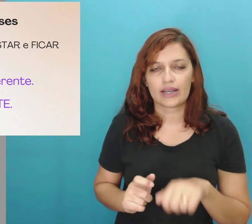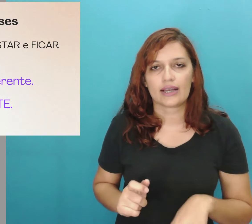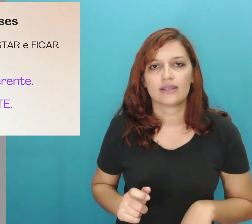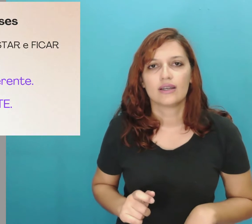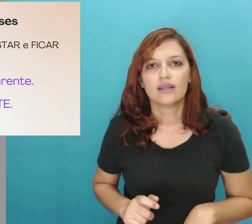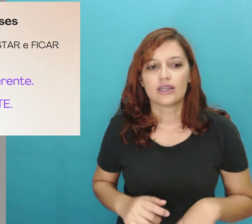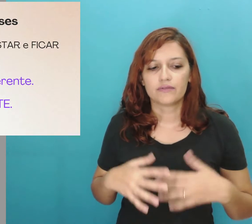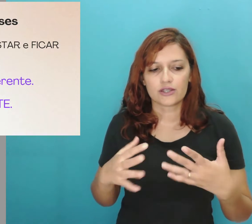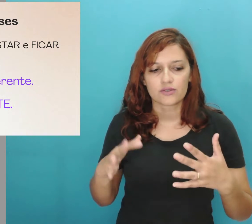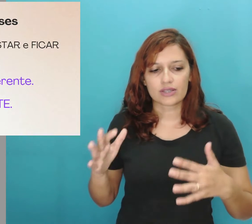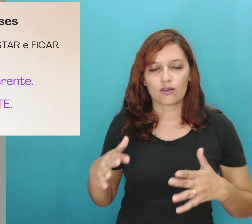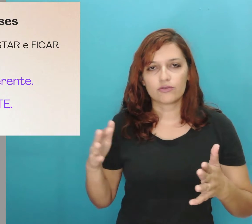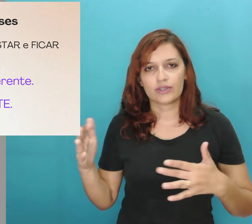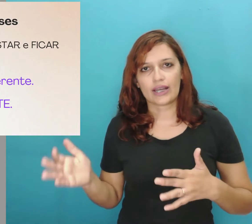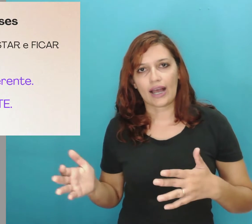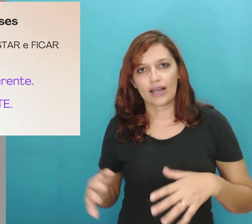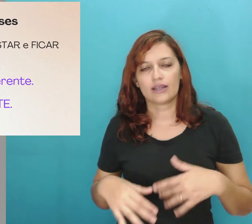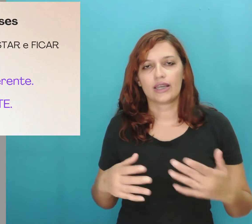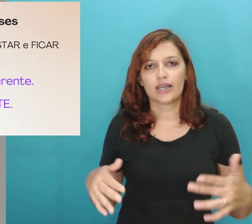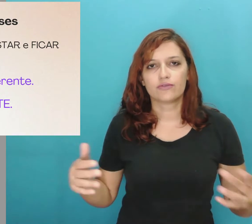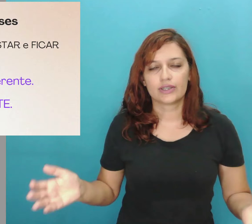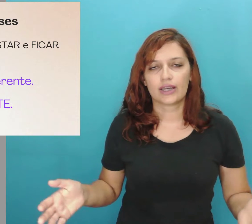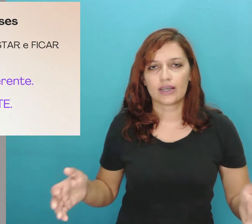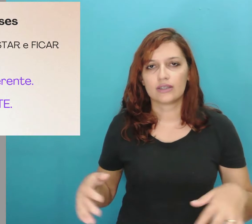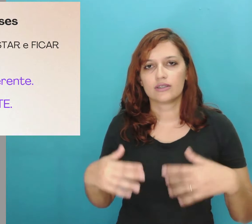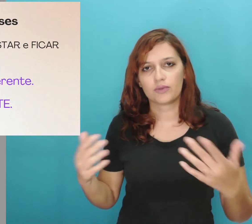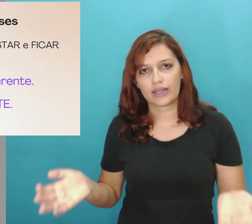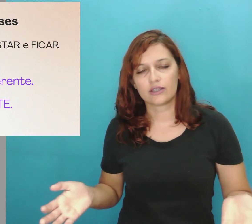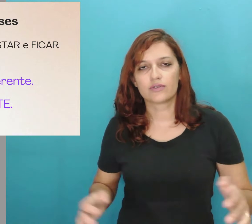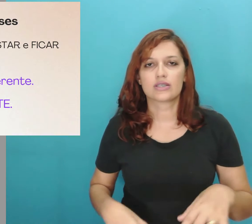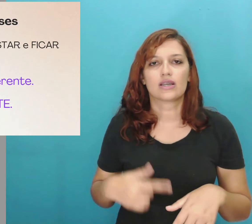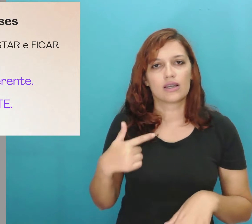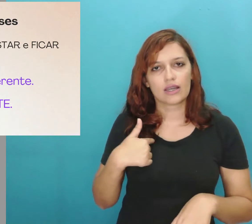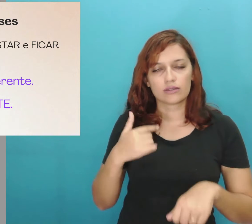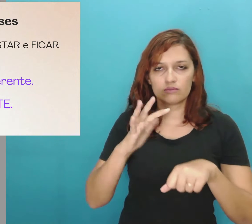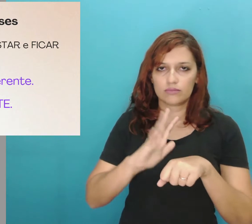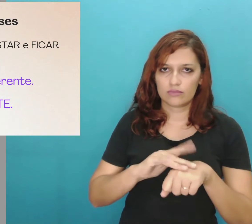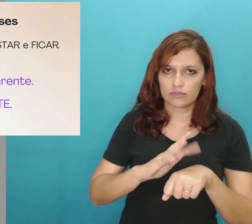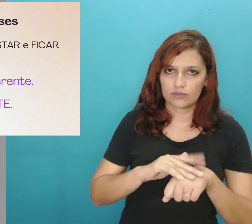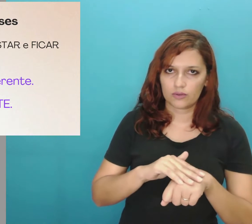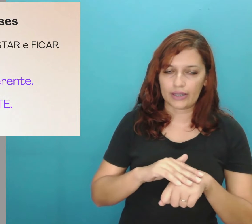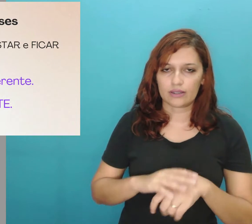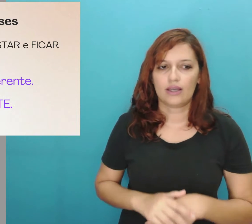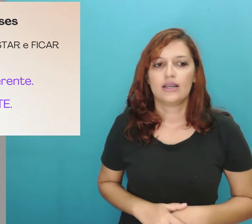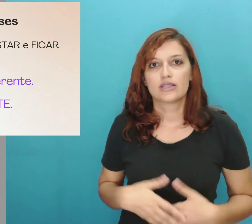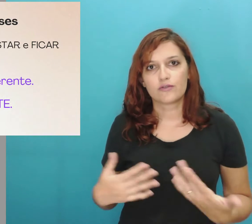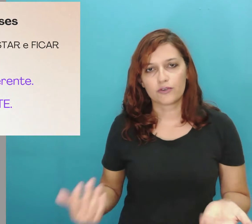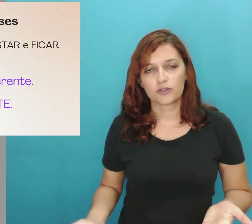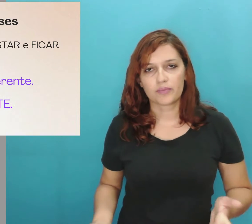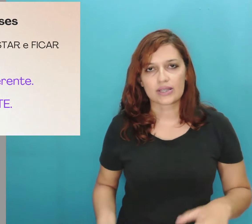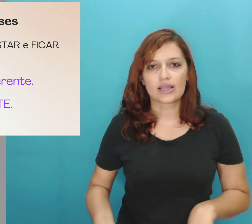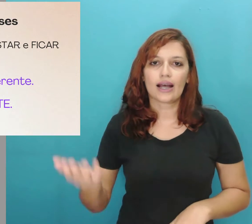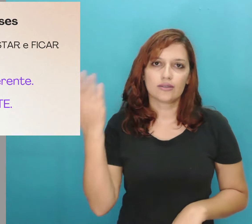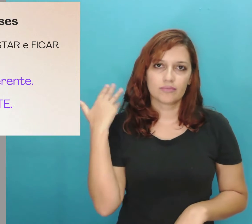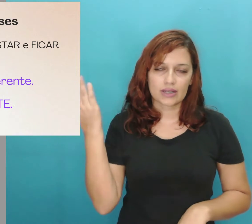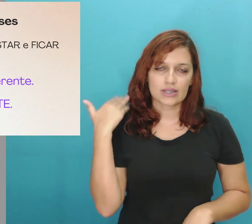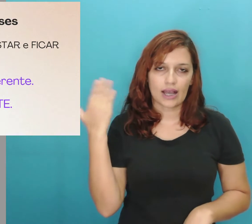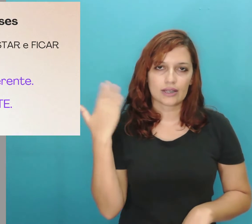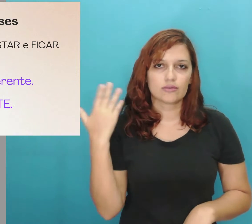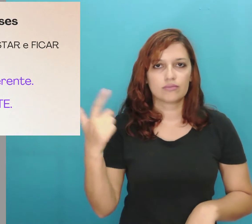simplificada. Em vez de usar o ficar, eu fiquei doente, eu vou dizer eu doente. Se foi no passado, passado,